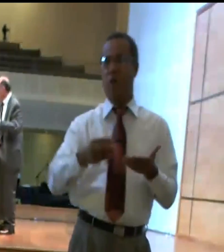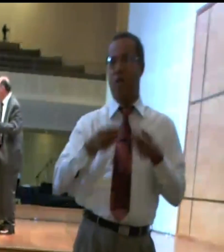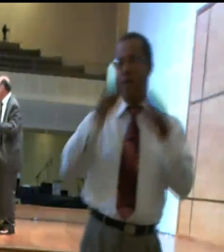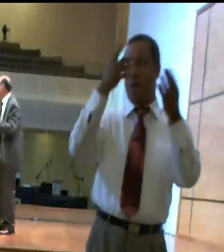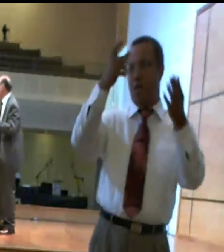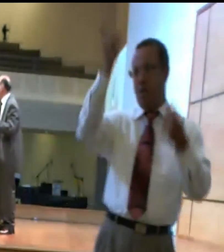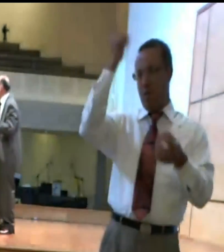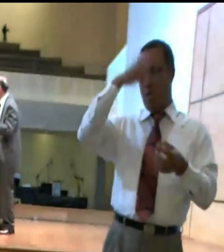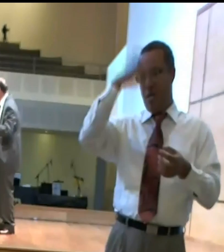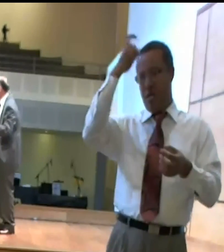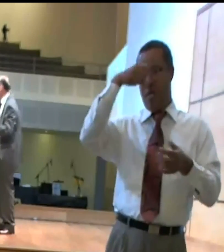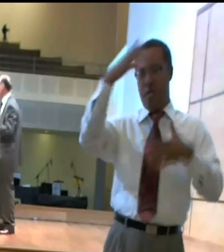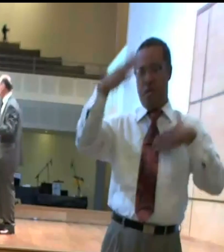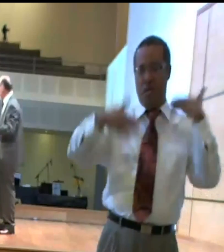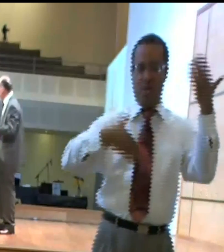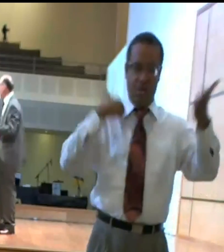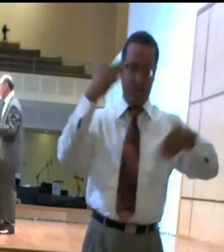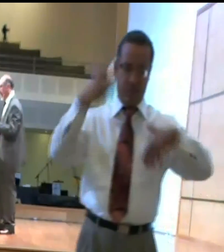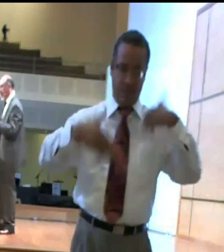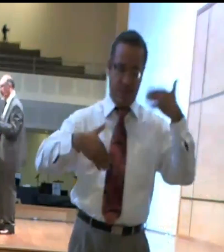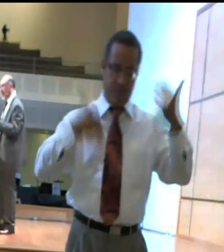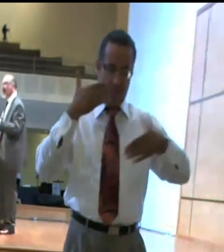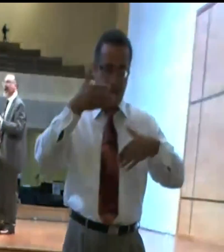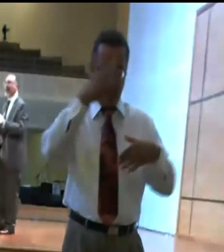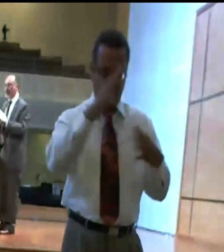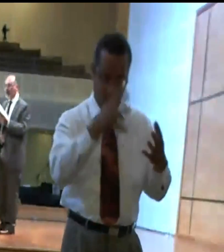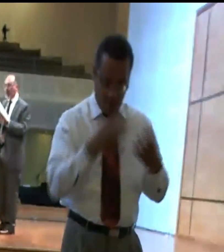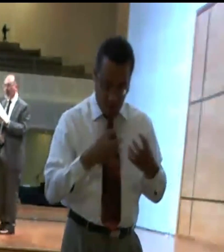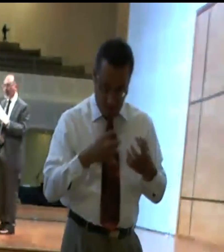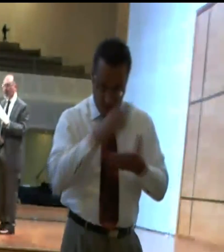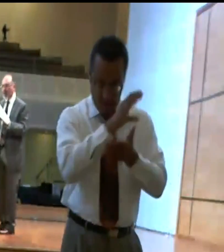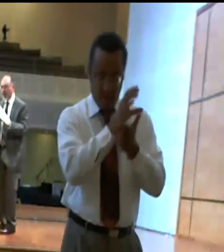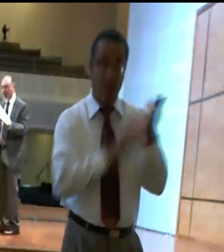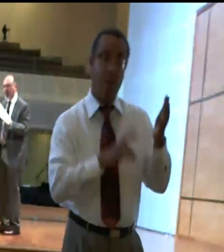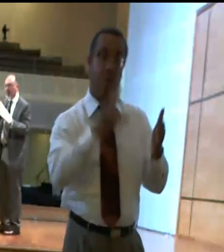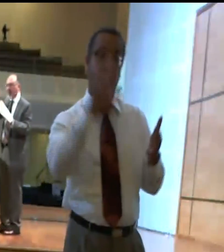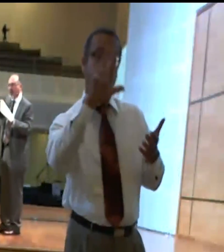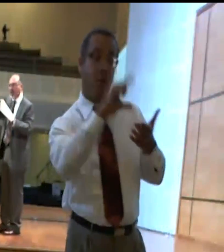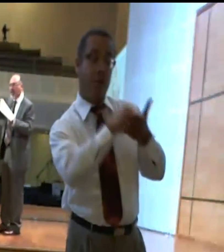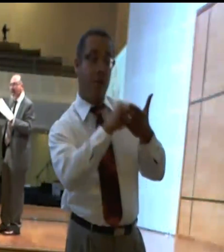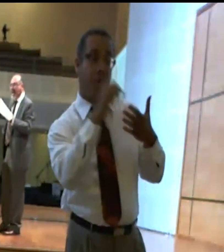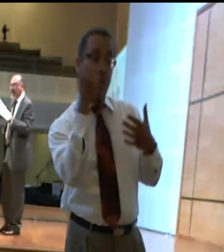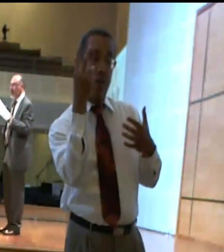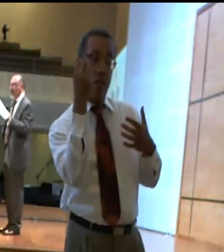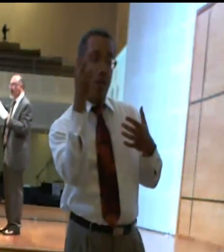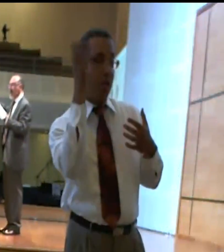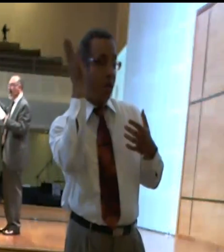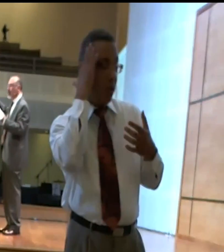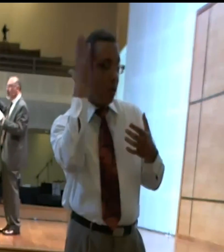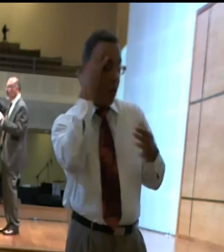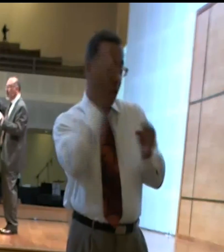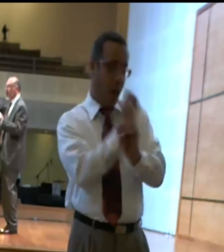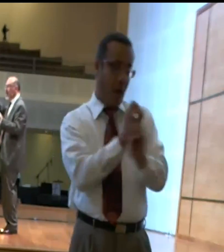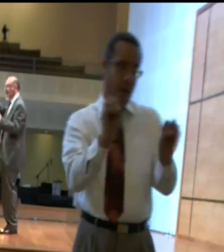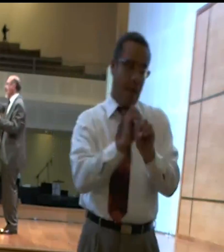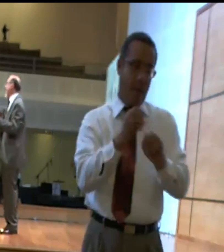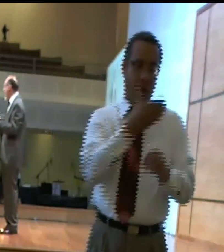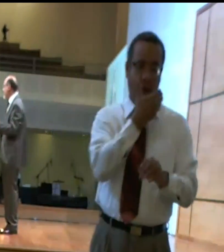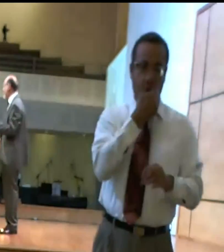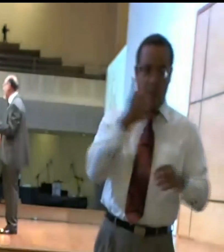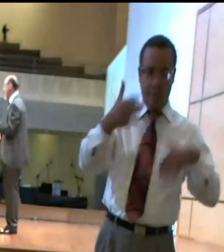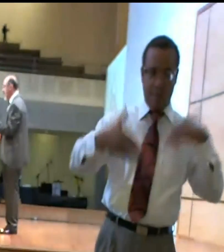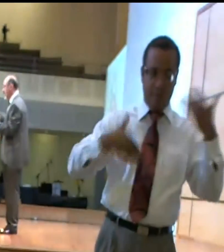sabiduría, ciencia y gozo al hombre que le agrada. Capítulo 3 versículo 12. Yo he conocido que no hay para ellos cosa mejor